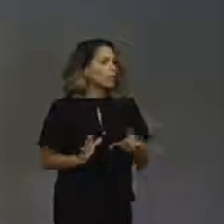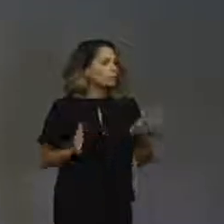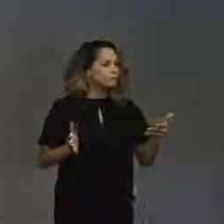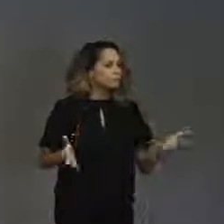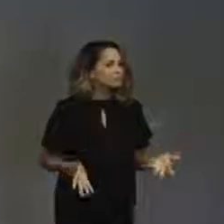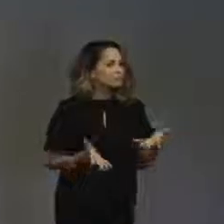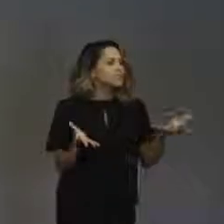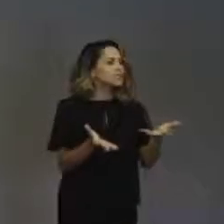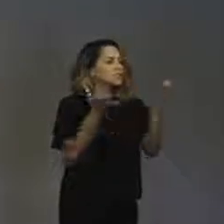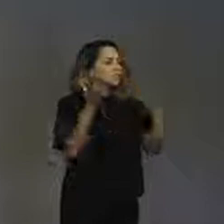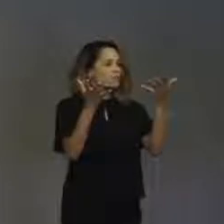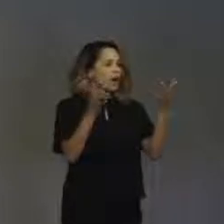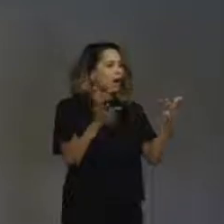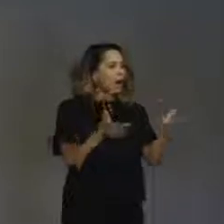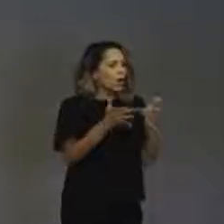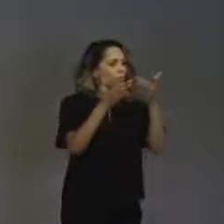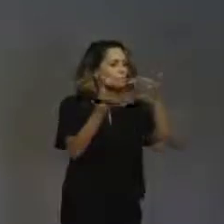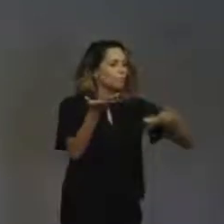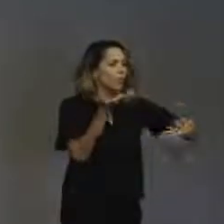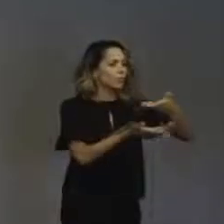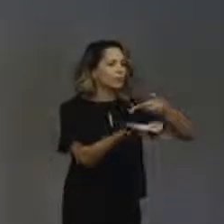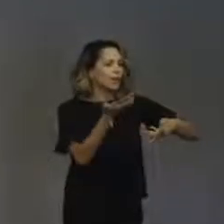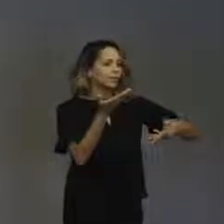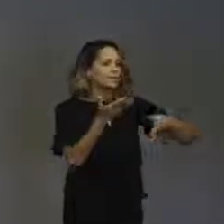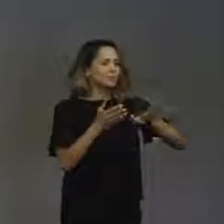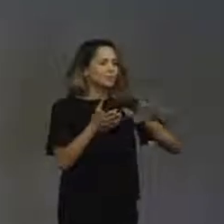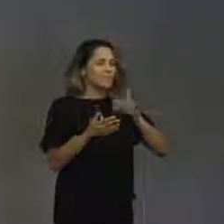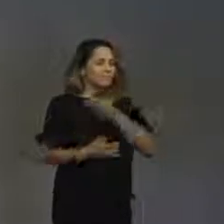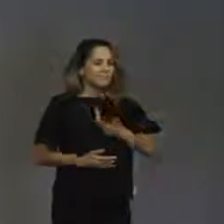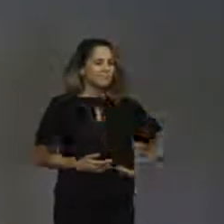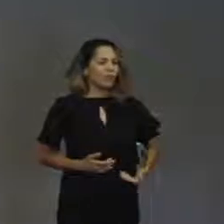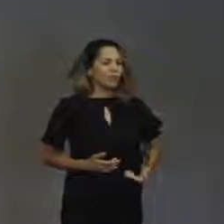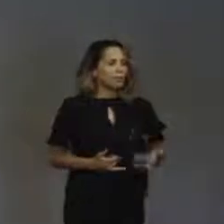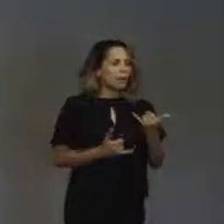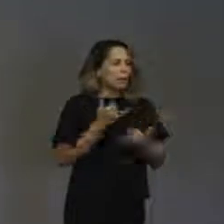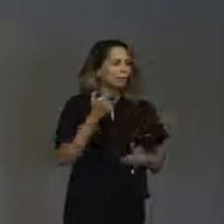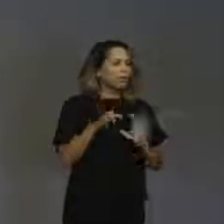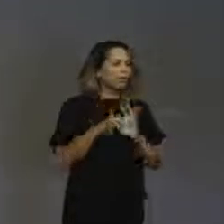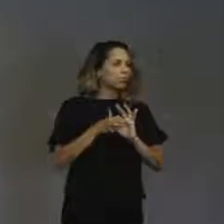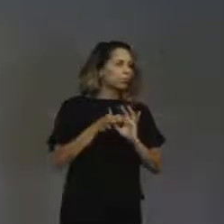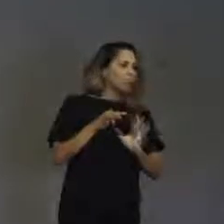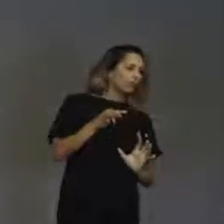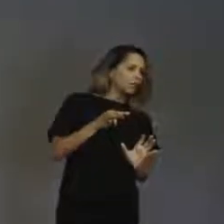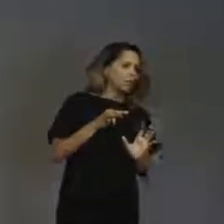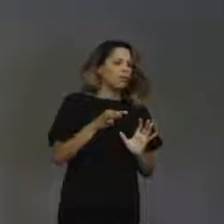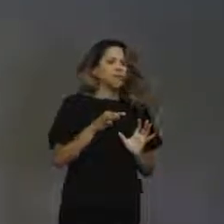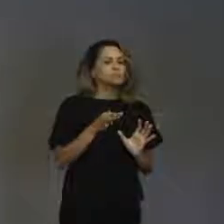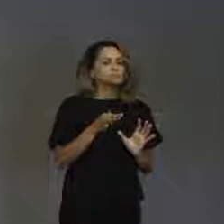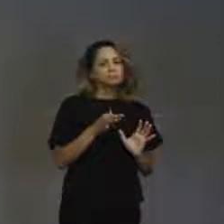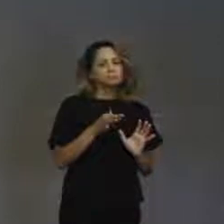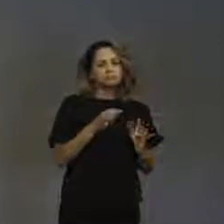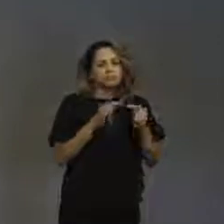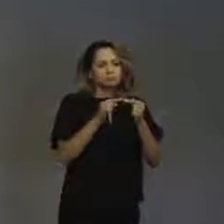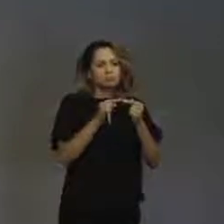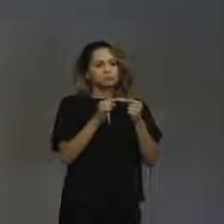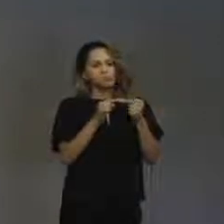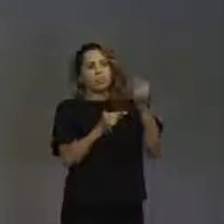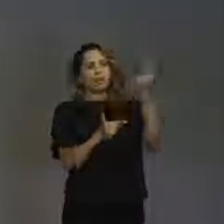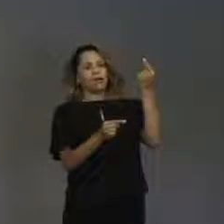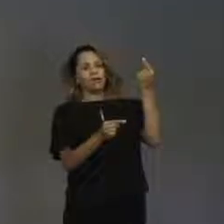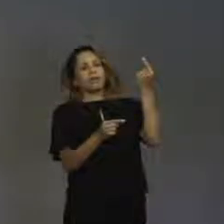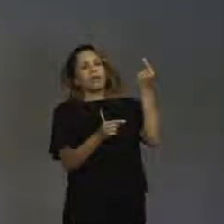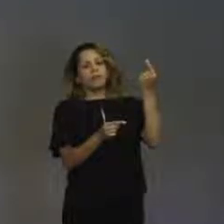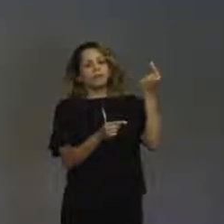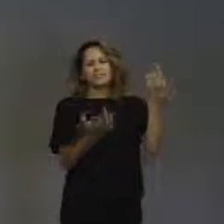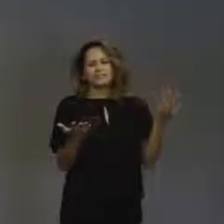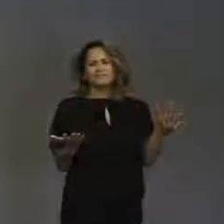a cidade, e se esse ator está desconectado com a cidade, a gente tem um vazio gigante. Né? E aí a gente